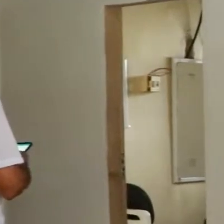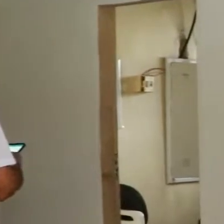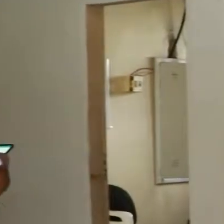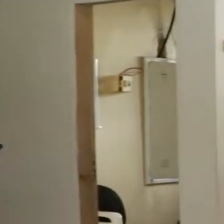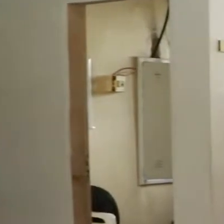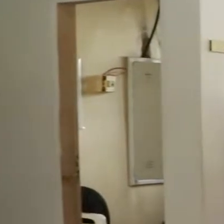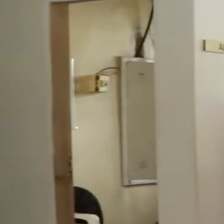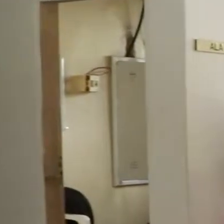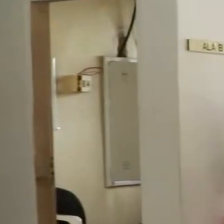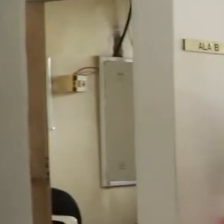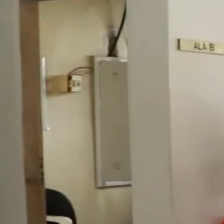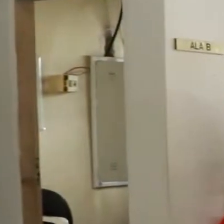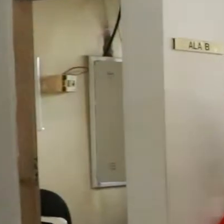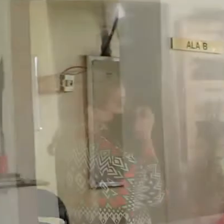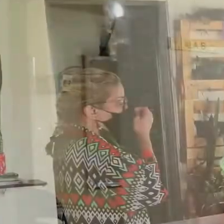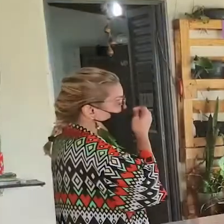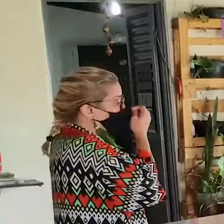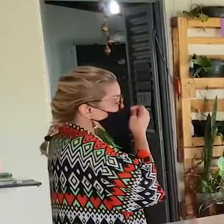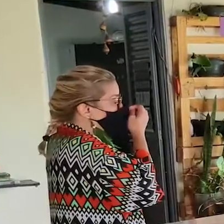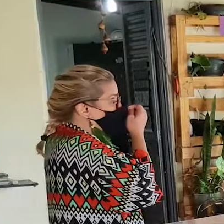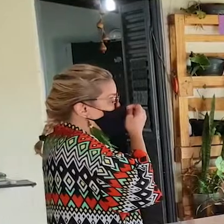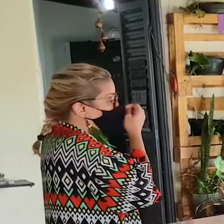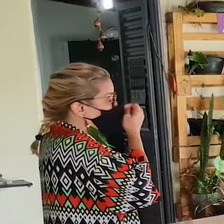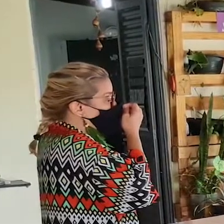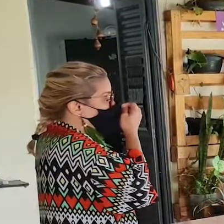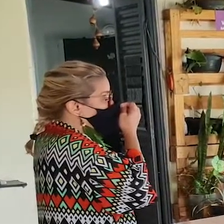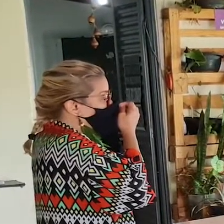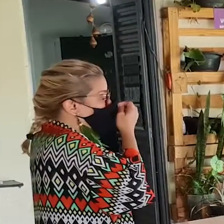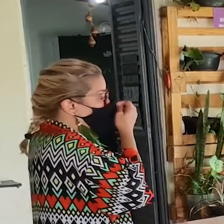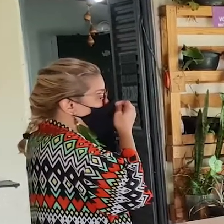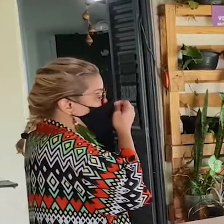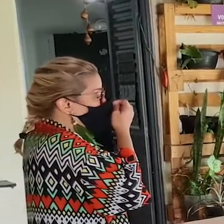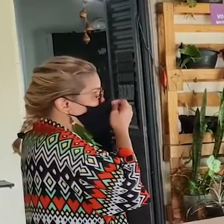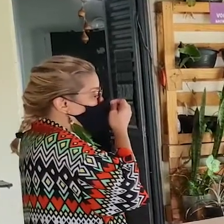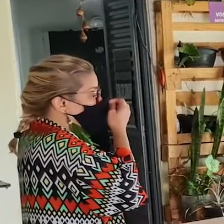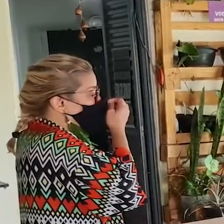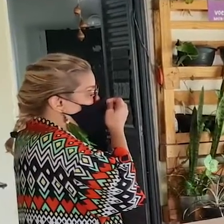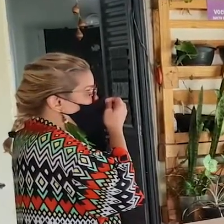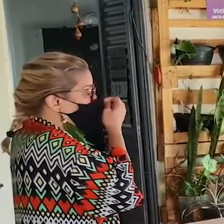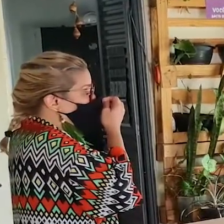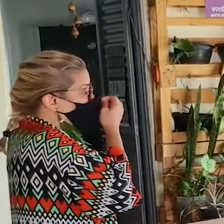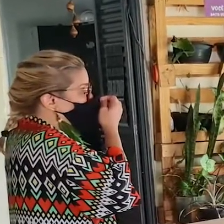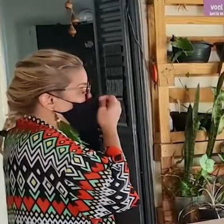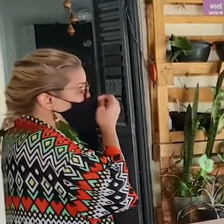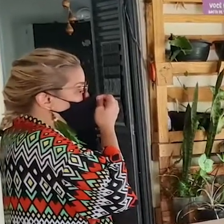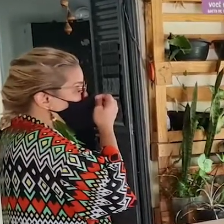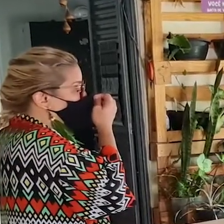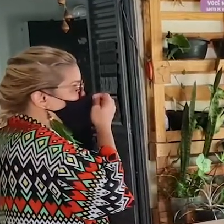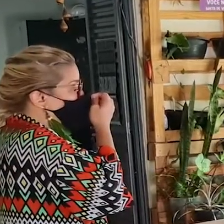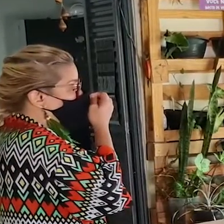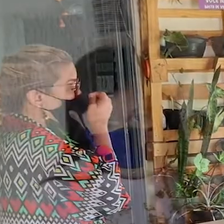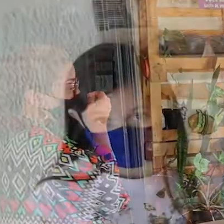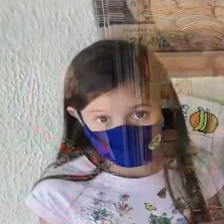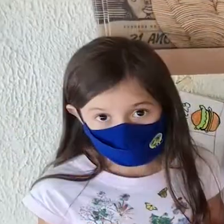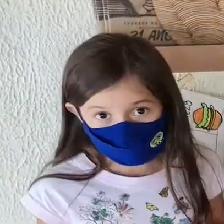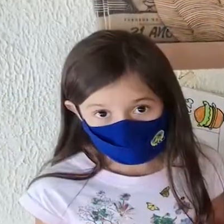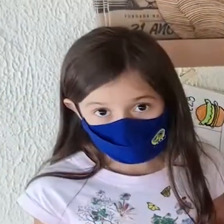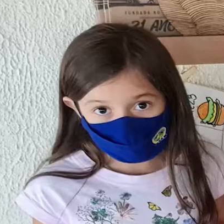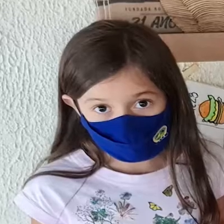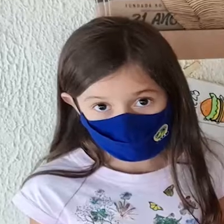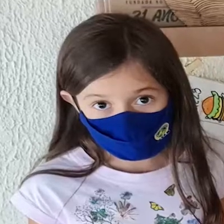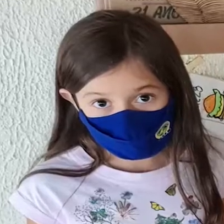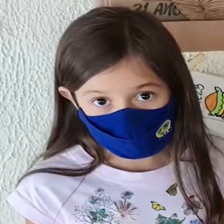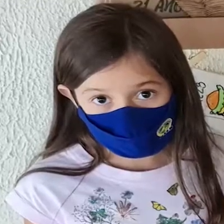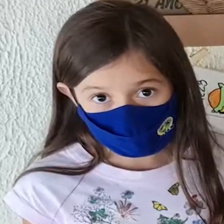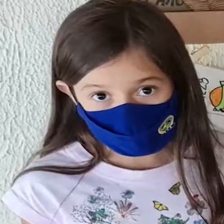apoio já feto antes de tudo pelo Guará E eu morei aqui uma bobagem minha vida minha família está toda aqui minha